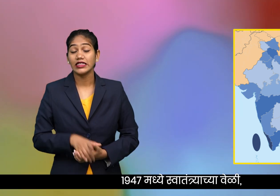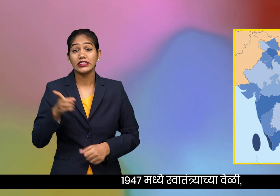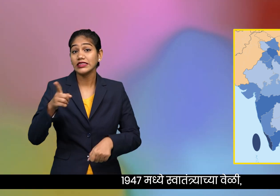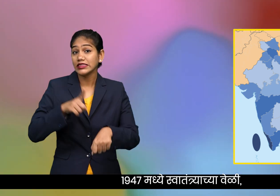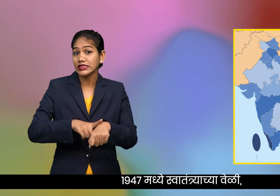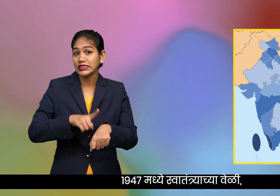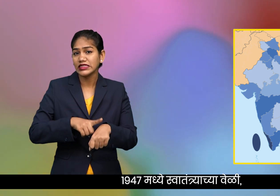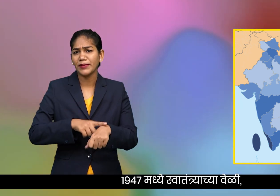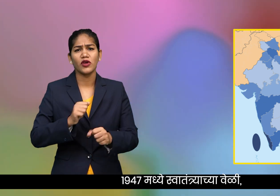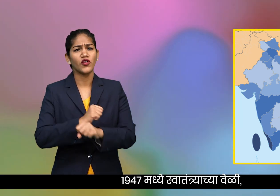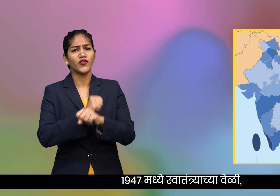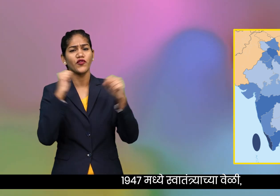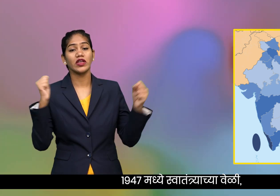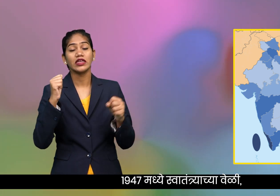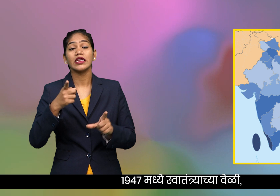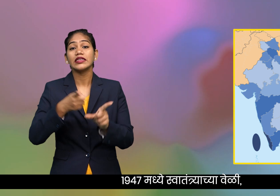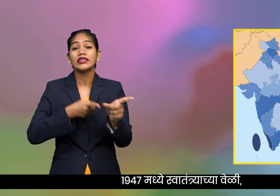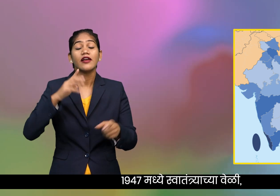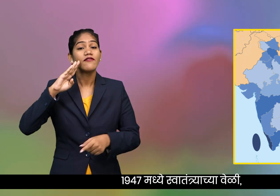1947 मध्ये स्वातंत्र्याच्या वेळी